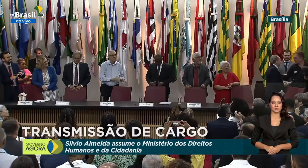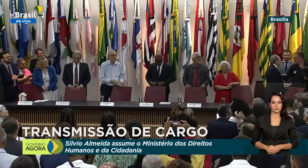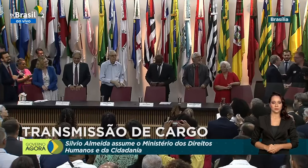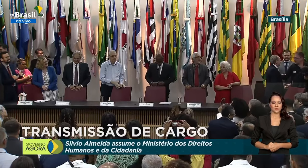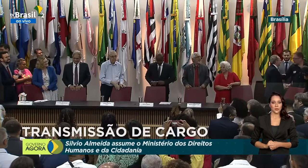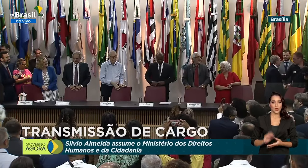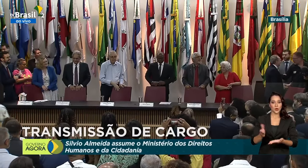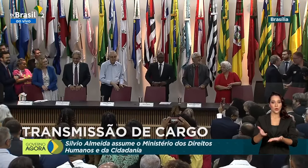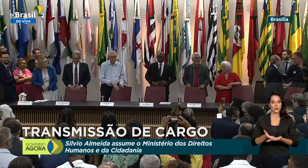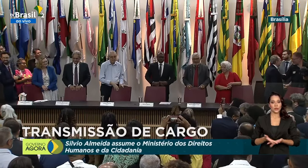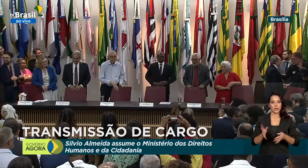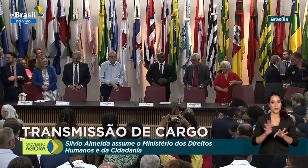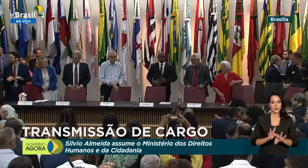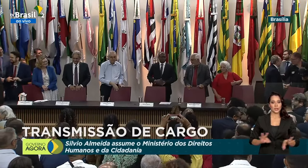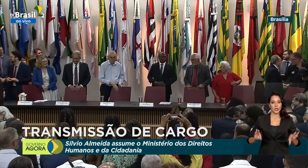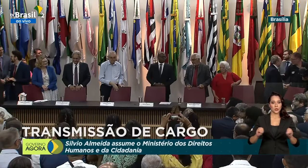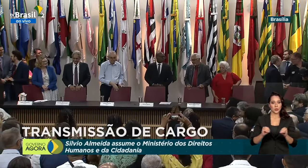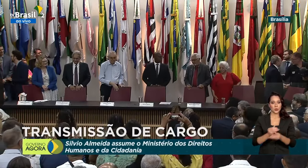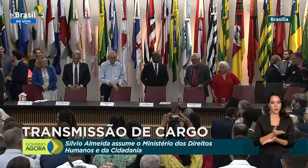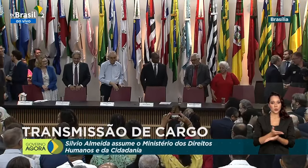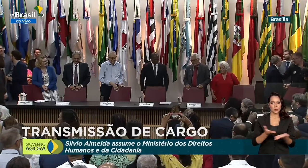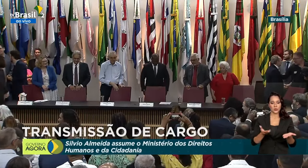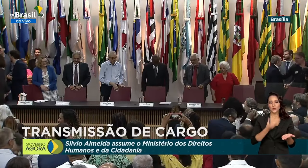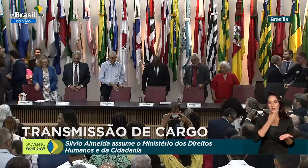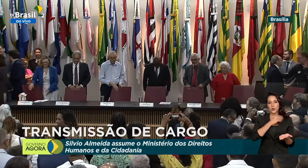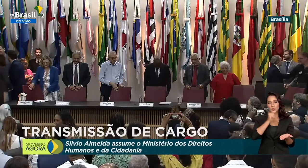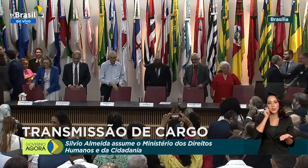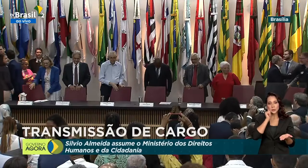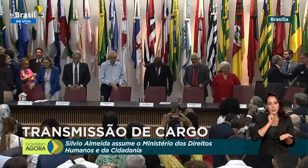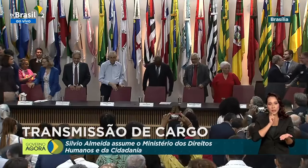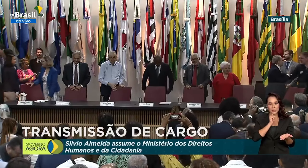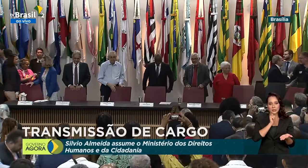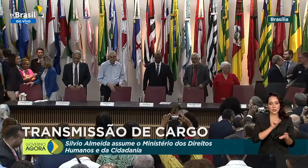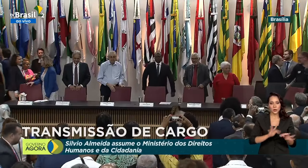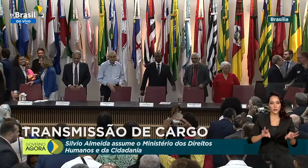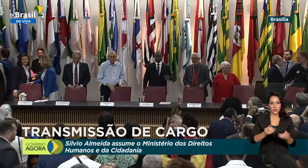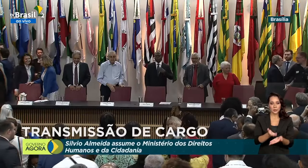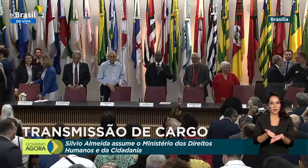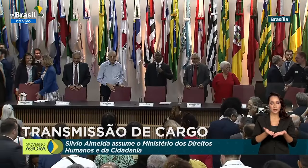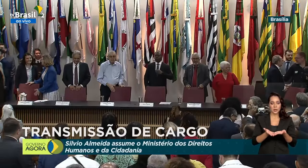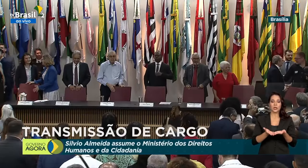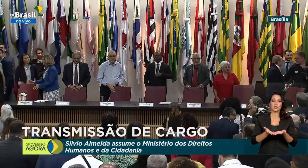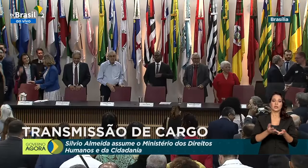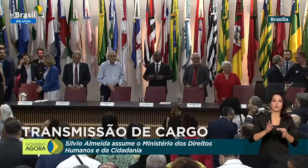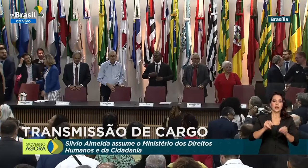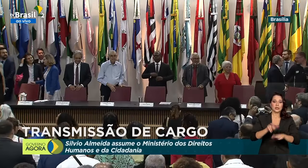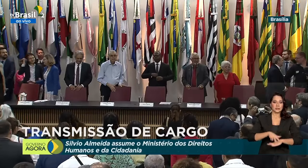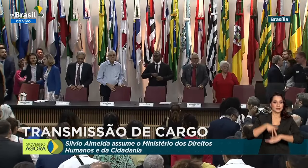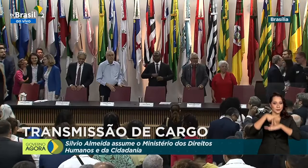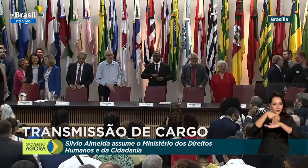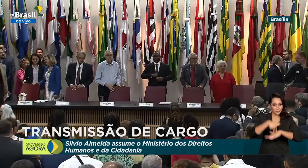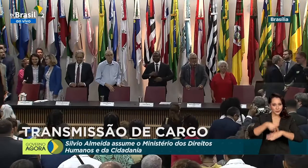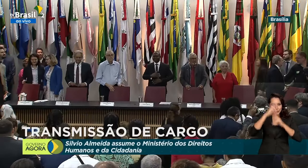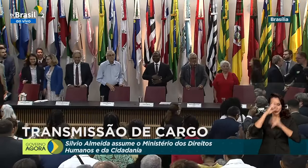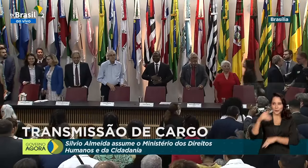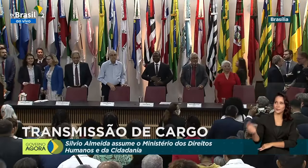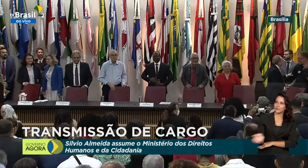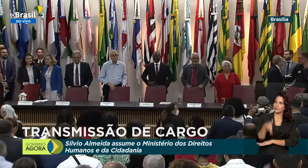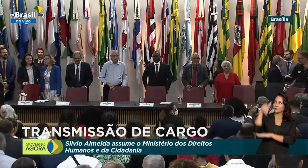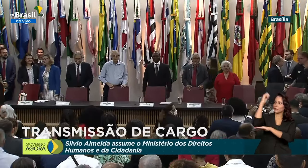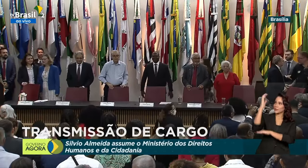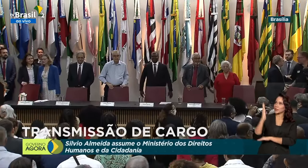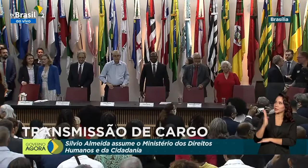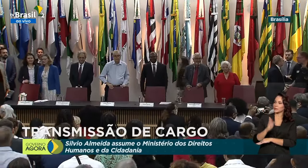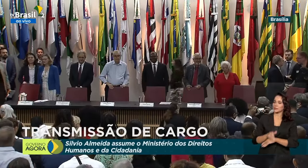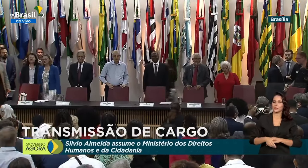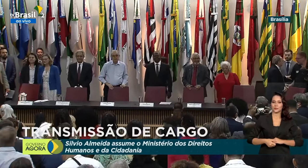convidamos a todos a todas e todos a se colocar em posição de respeito para execução do Hino Nacional